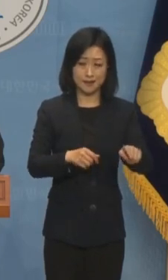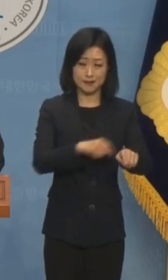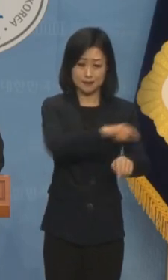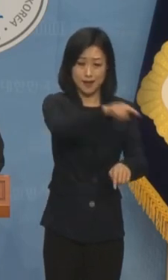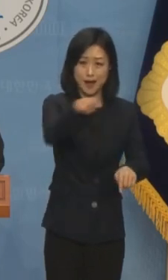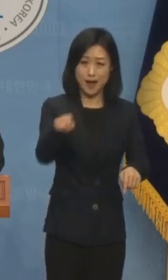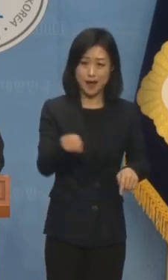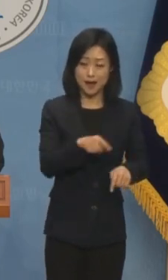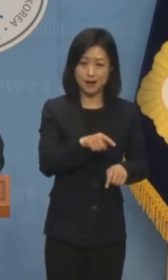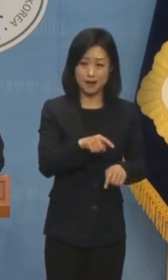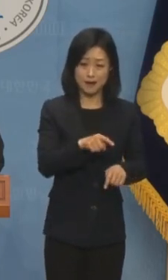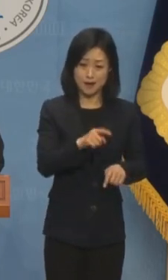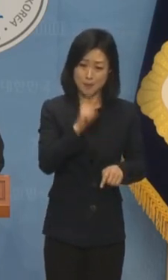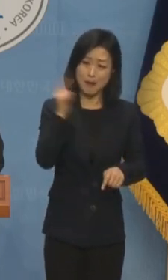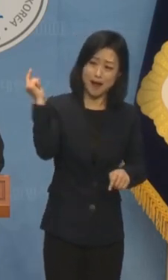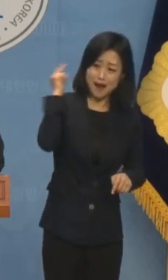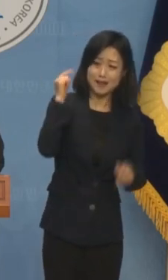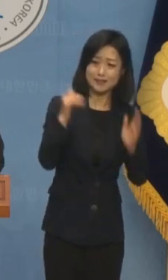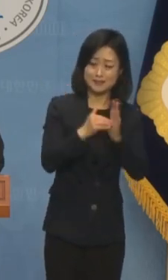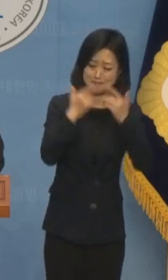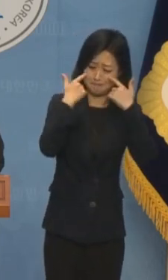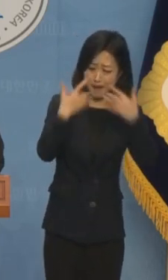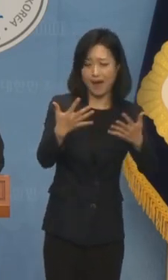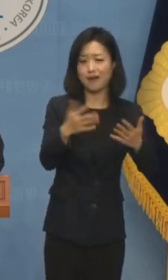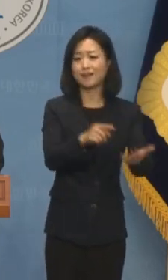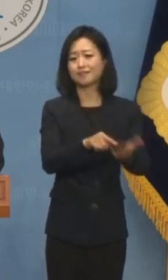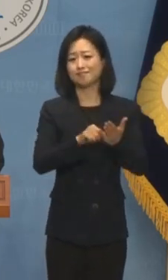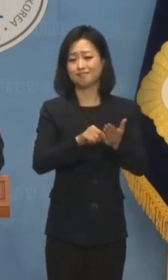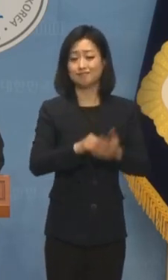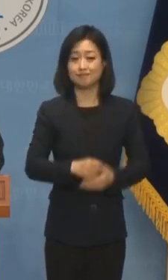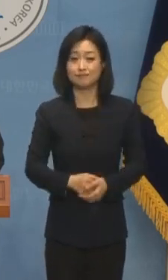들었다고 주장하기엔 무리가 있습니다.